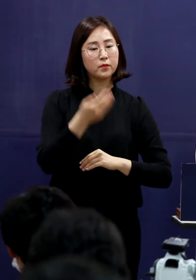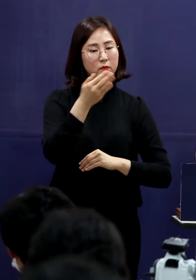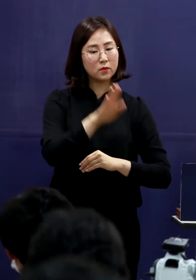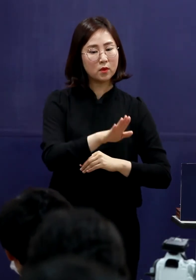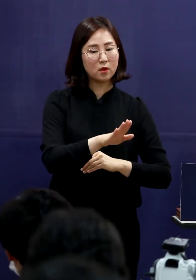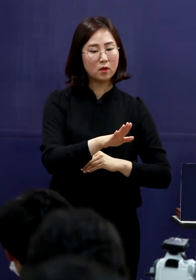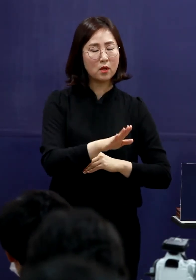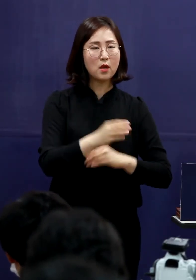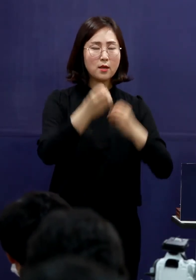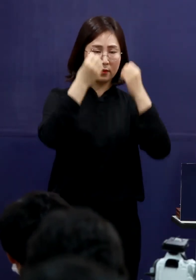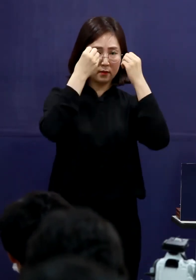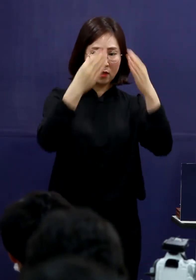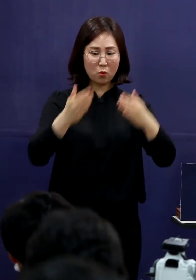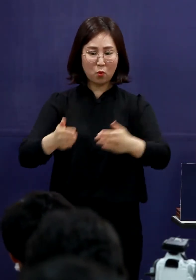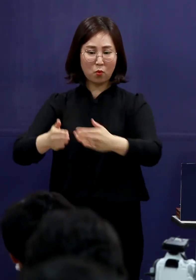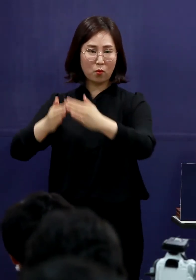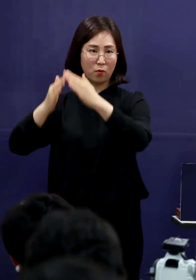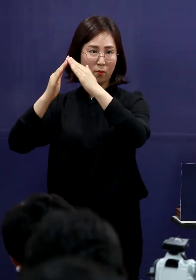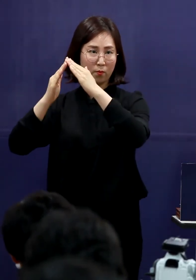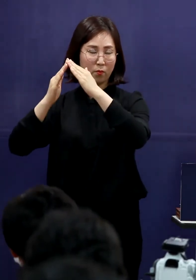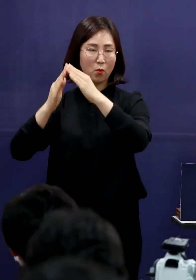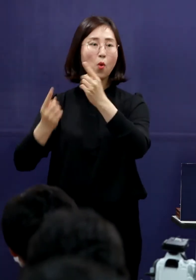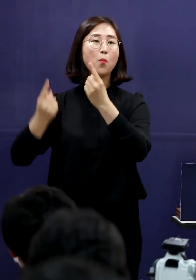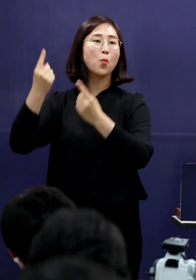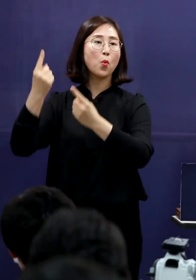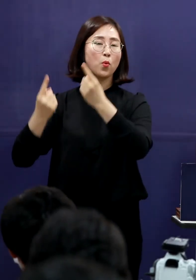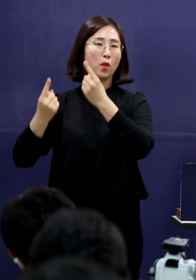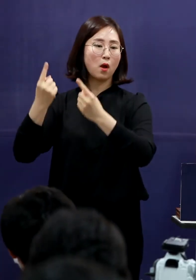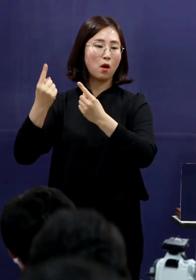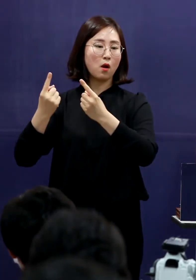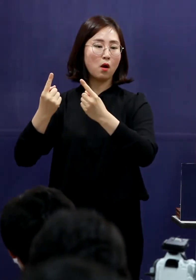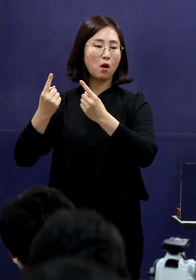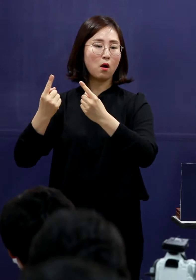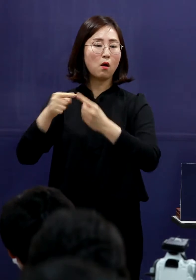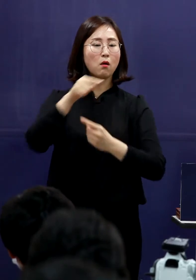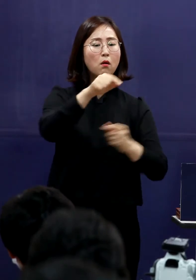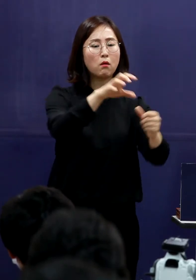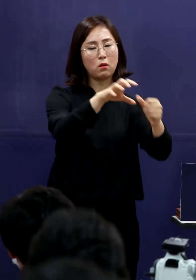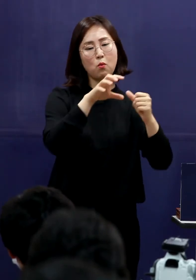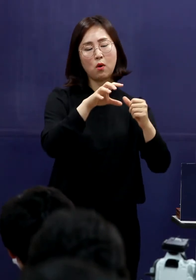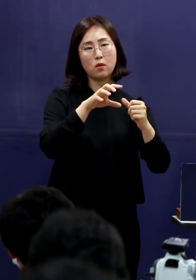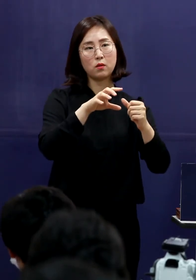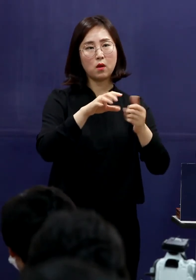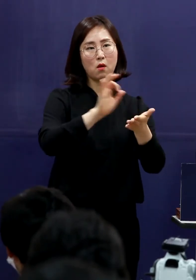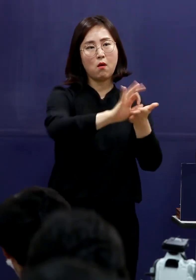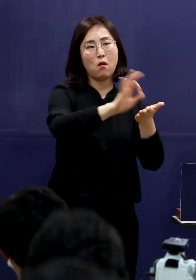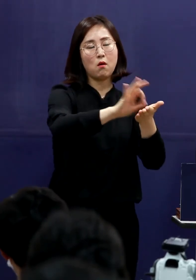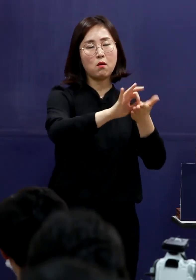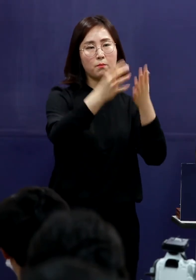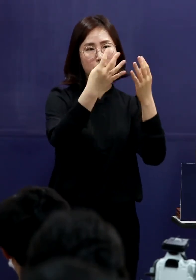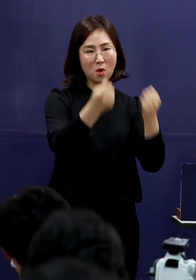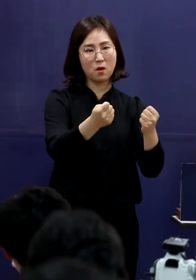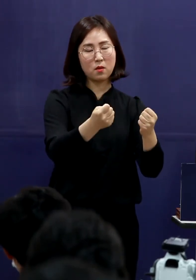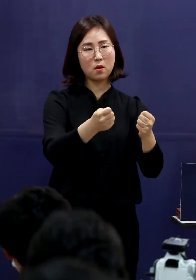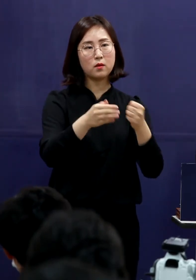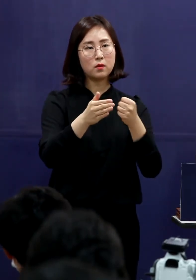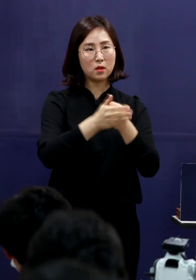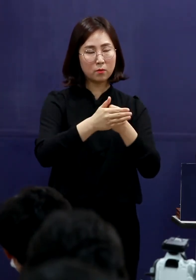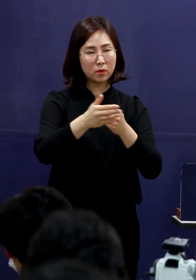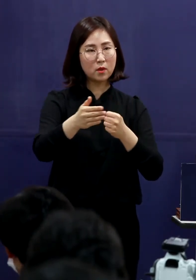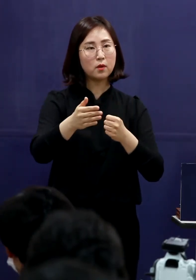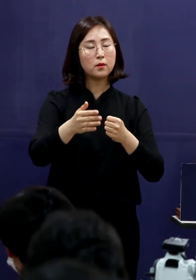신축 건물보다도 비용이 오히려 더 많이 들어갑니다. 그래서 설계를 하다